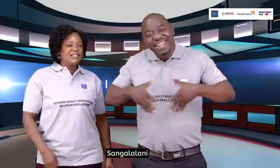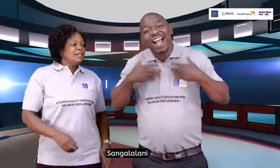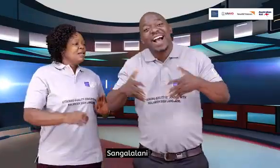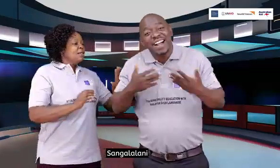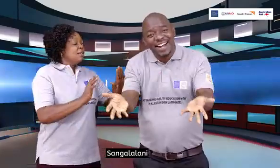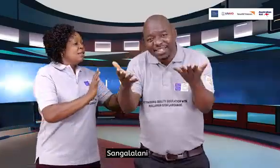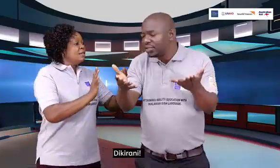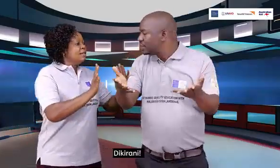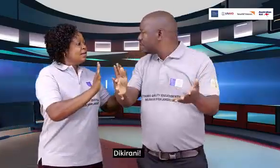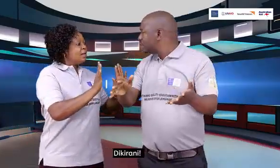Sangalalani.